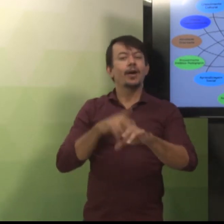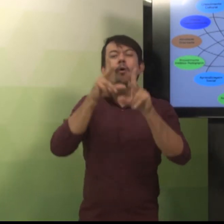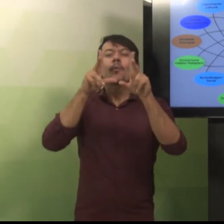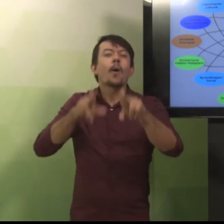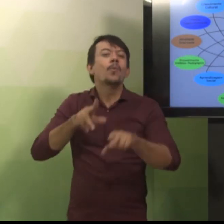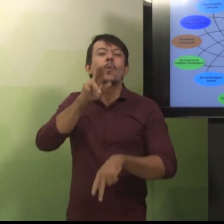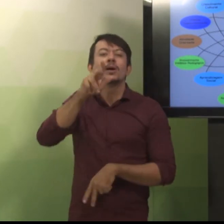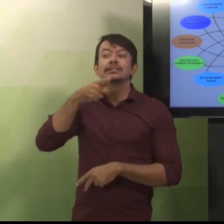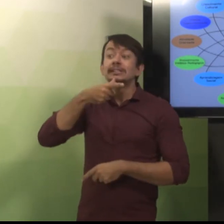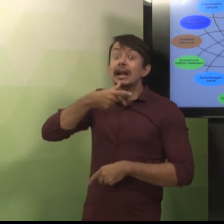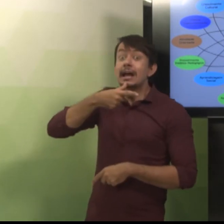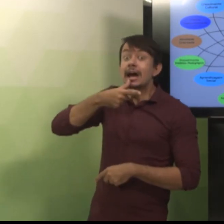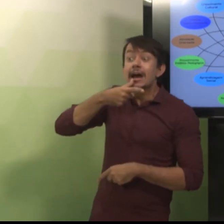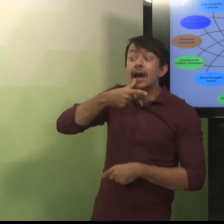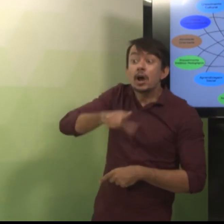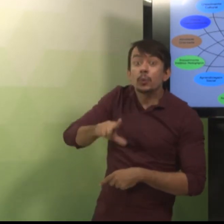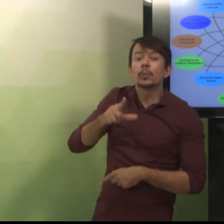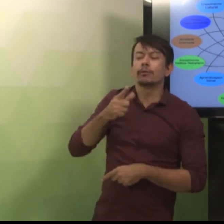essa formação.